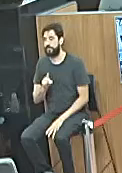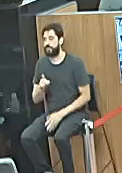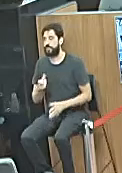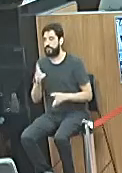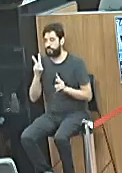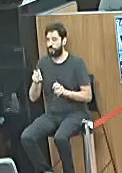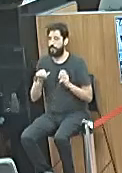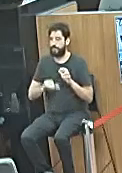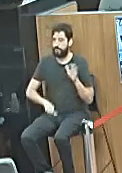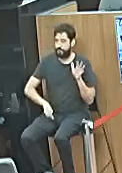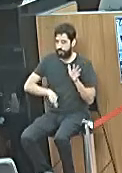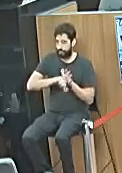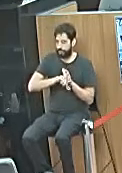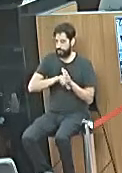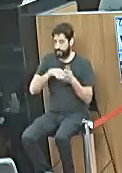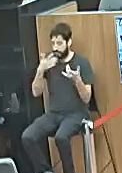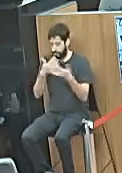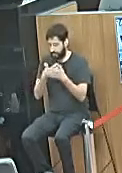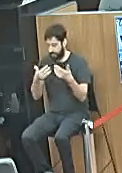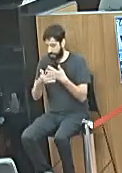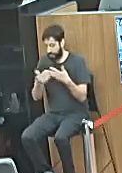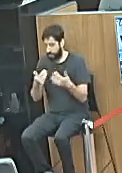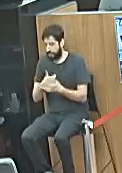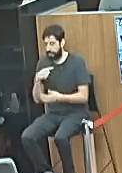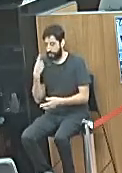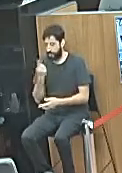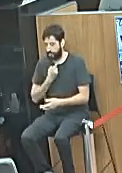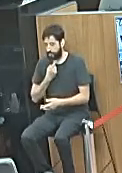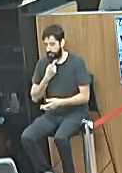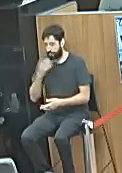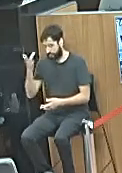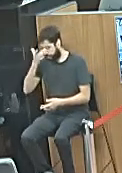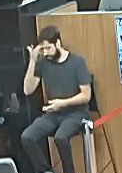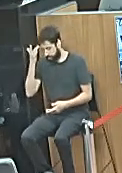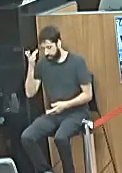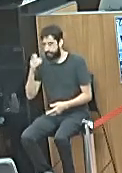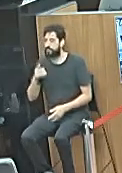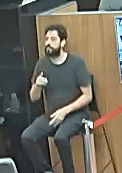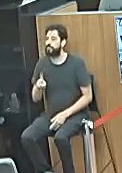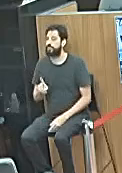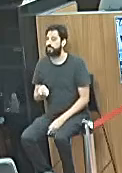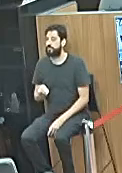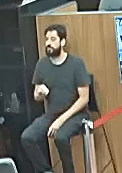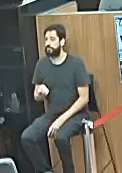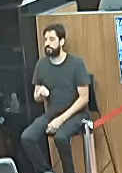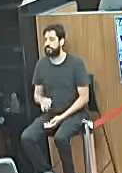de criminalidade no hiper cento nós cidadão seremos muito